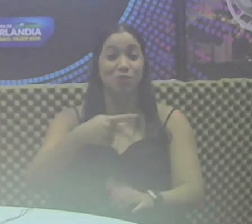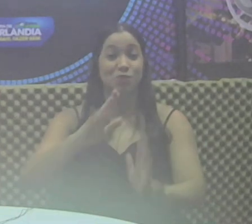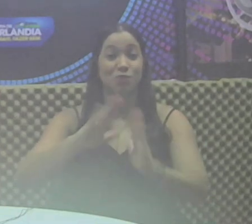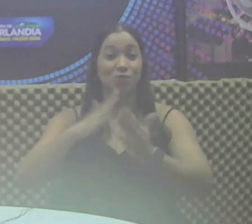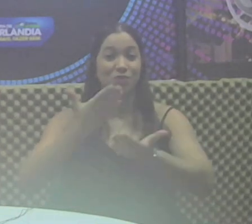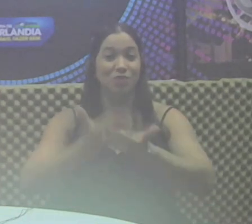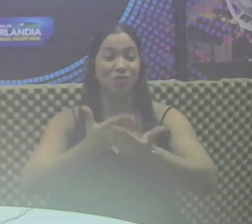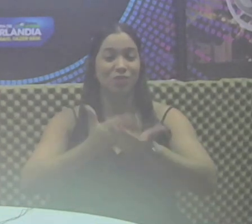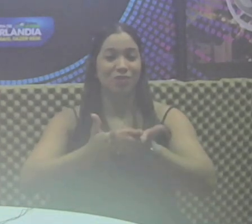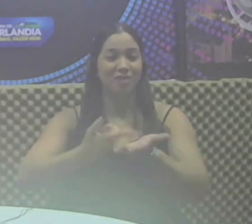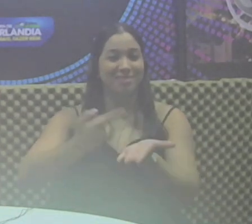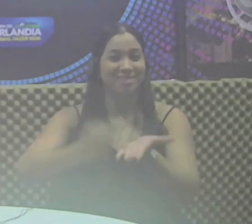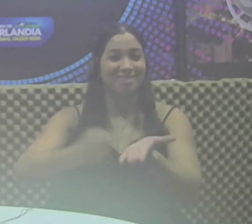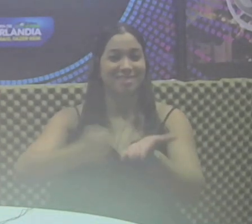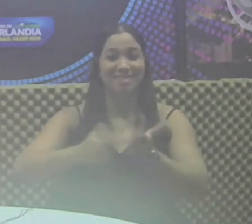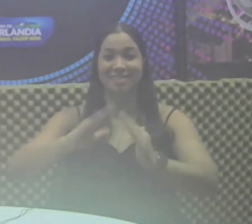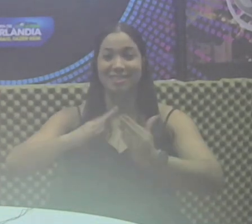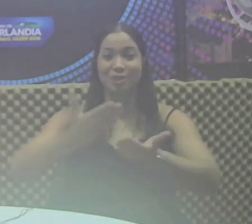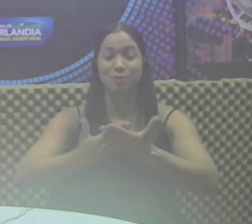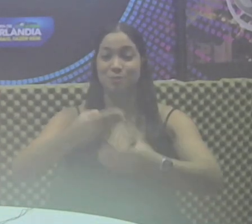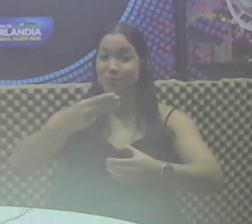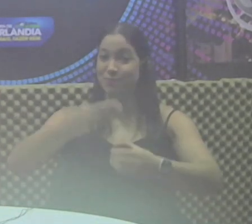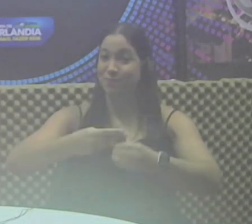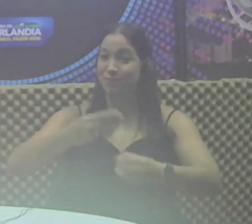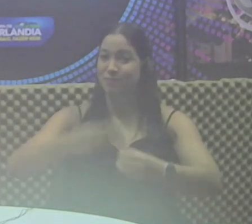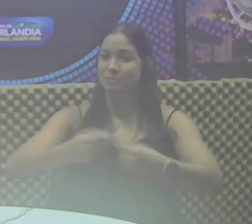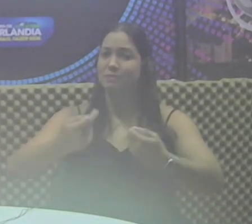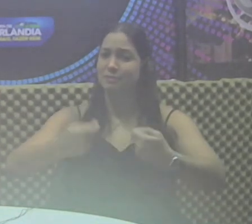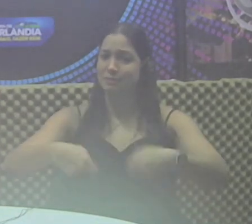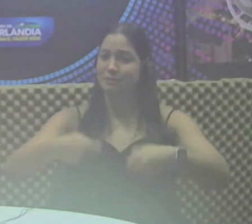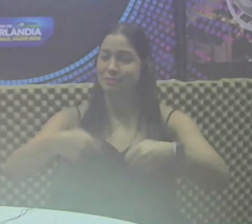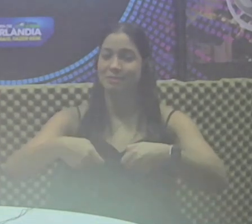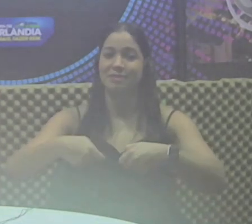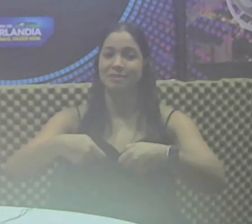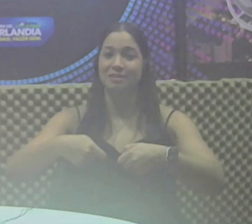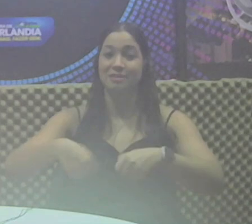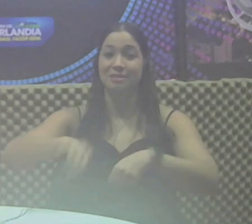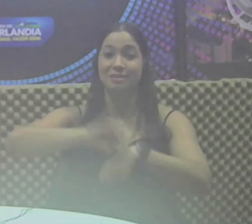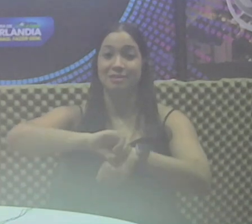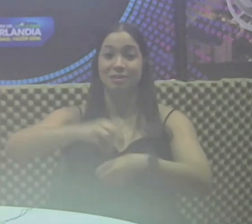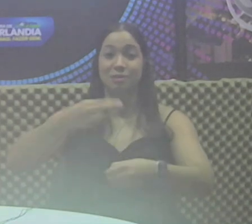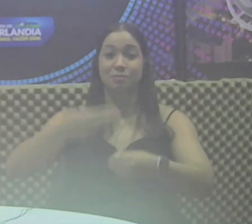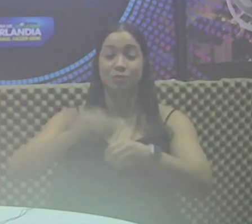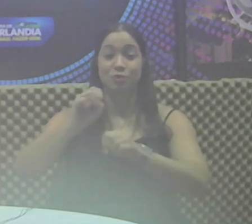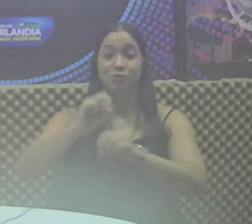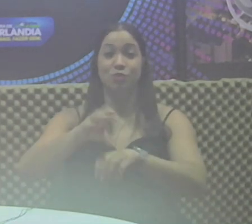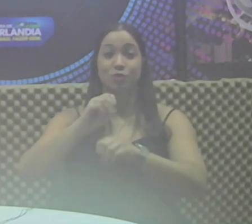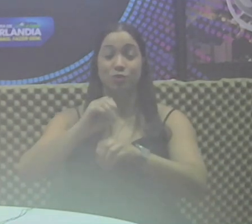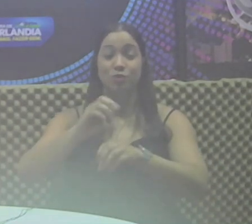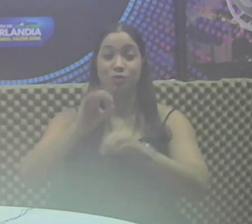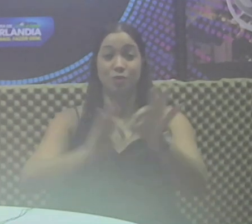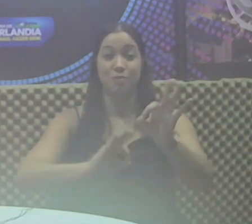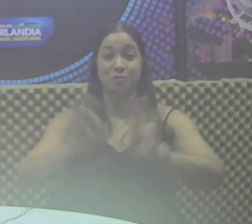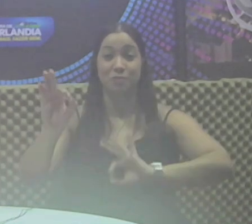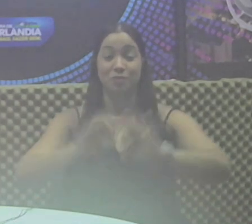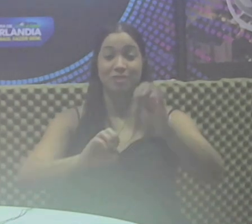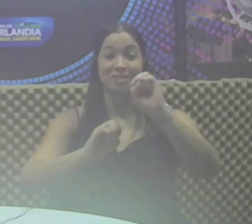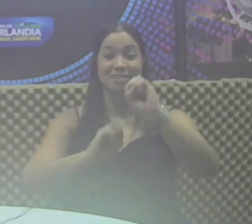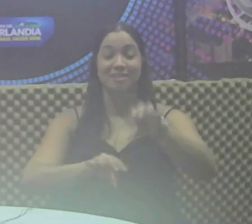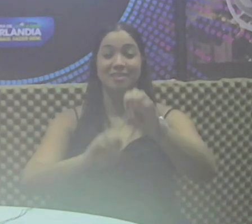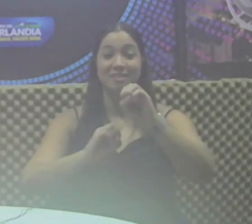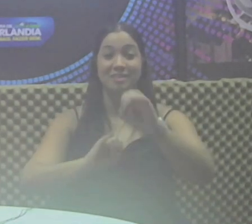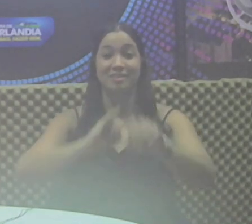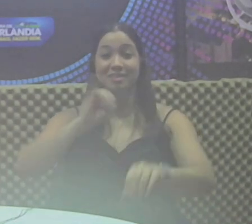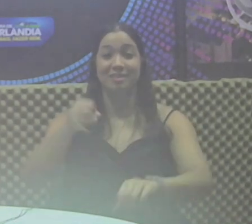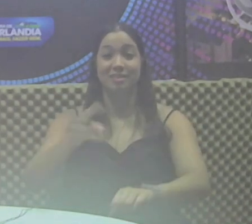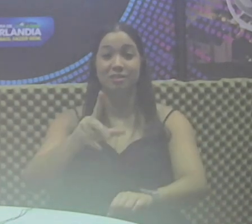O agendamento das escolas municipais deve ser feito por meio do Centro Municipal de Estudos e Projetos Educacionais